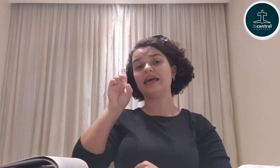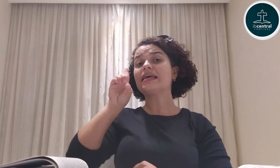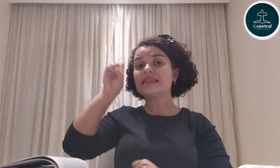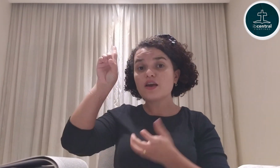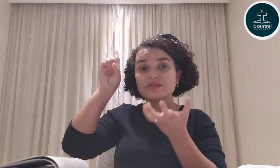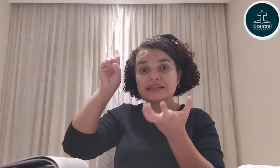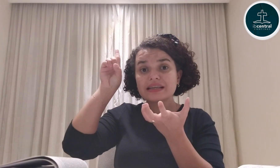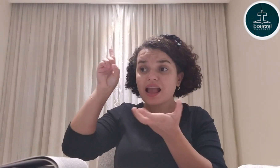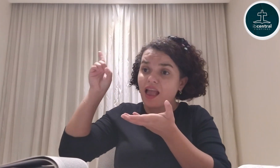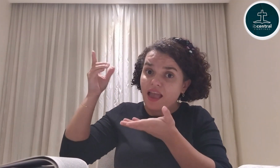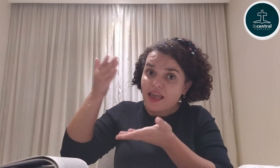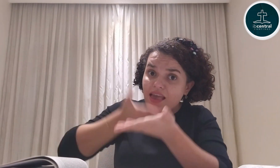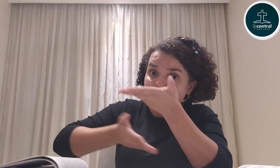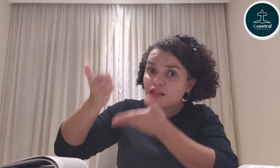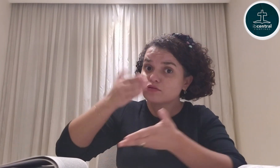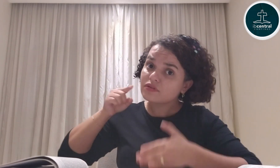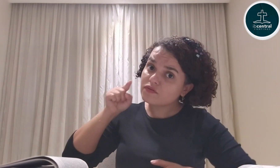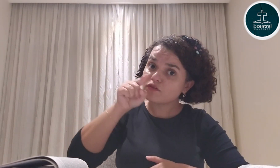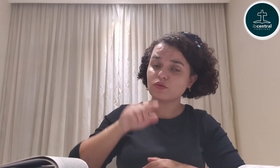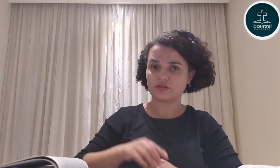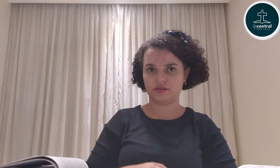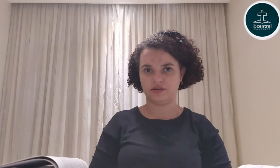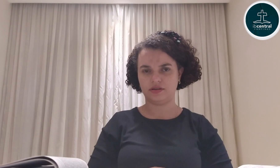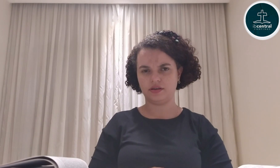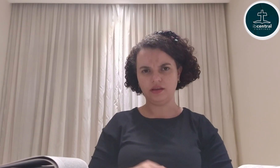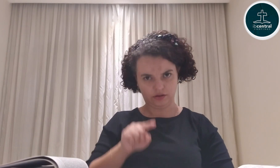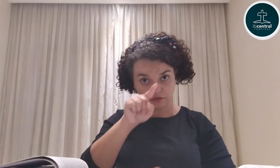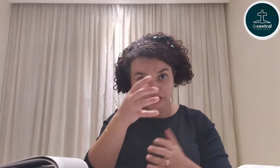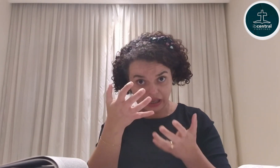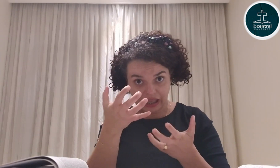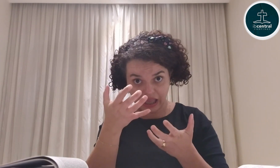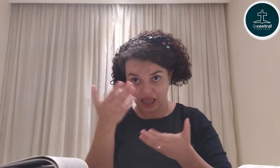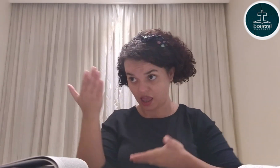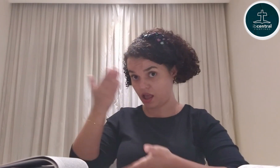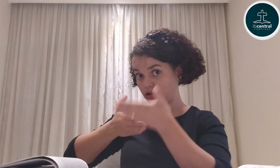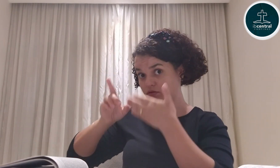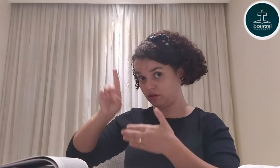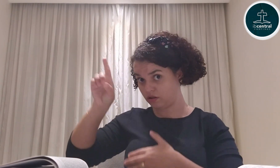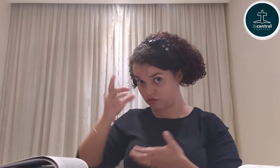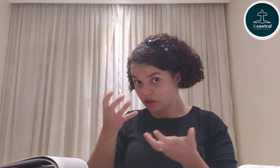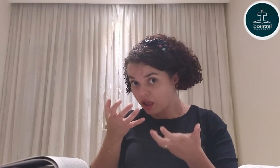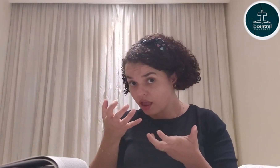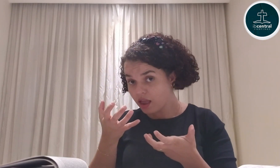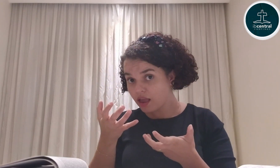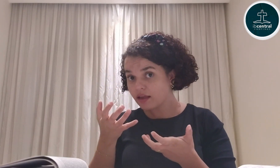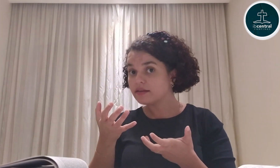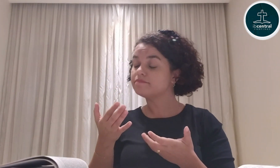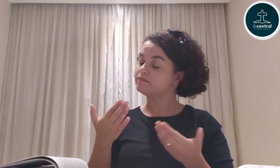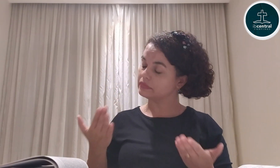Então, Deus ama você. Deus quer ter um relacionamento com você. Você